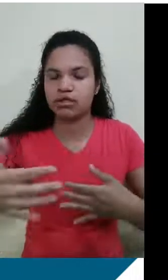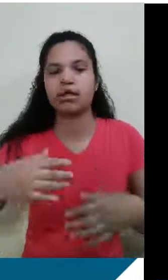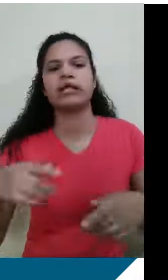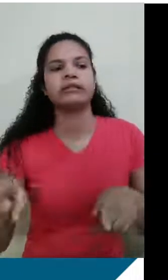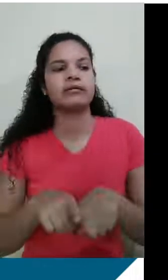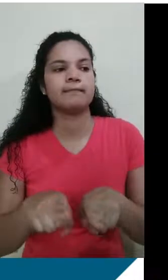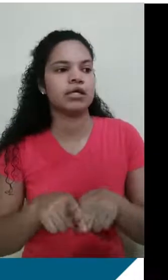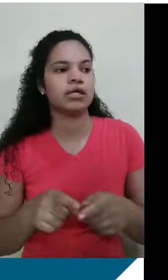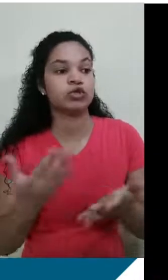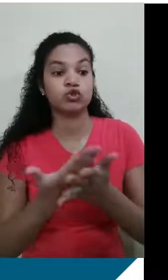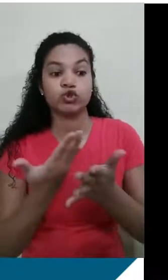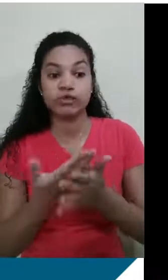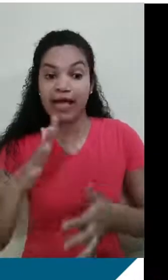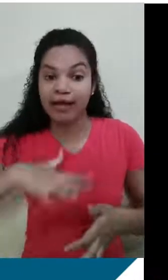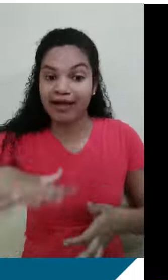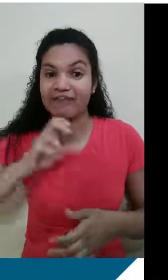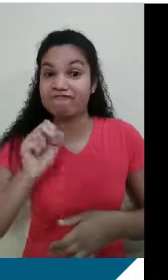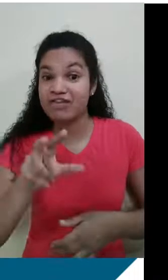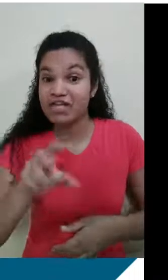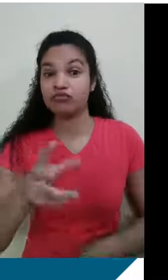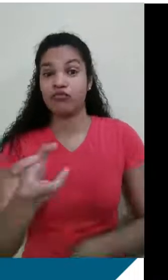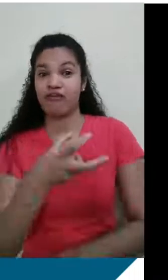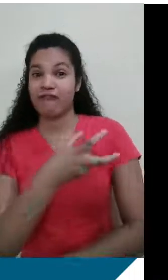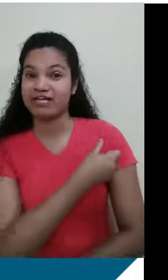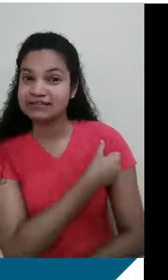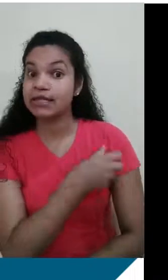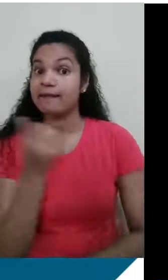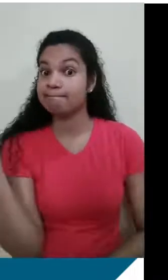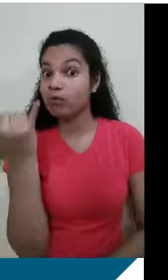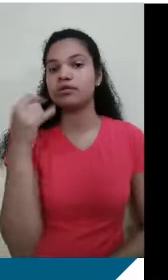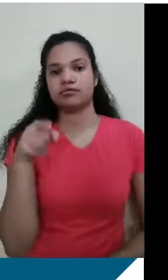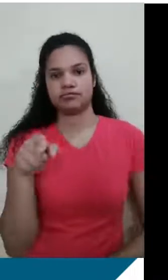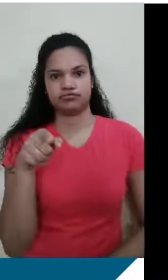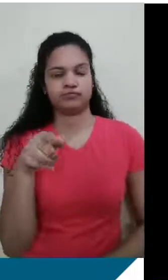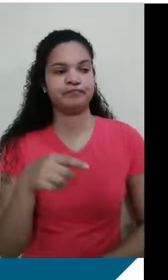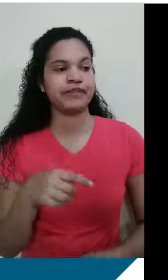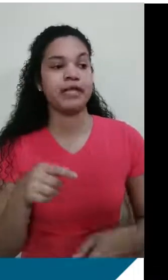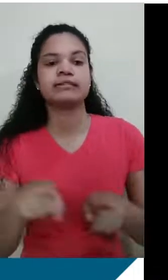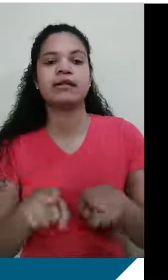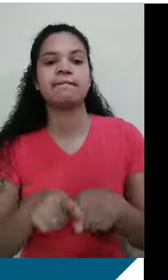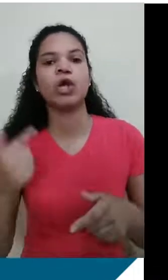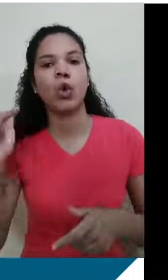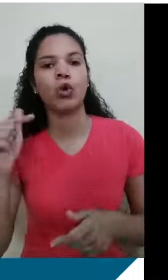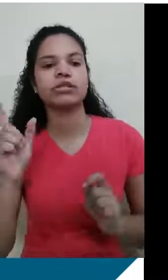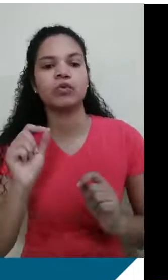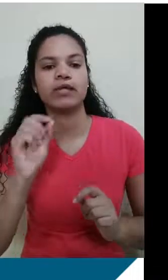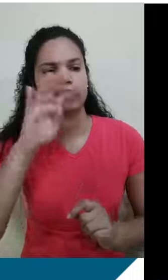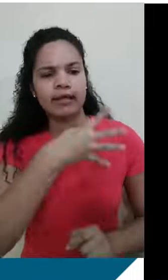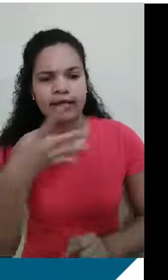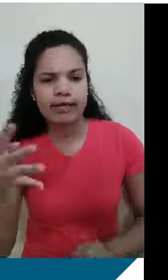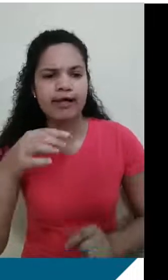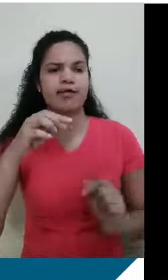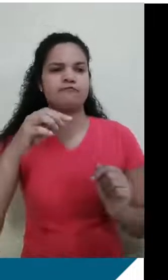estudar ação de vírus no organismo e vacinação é importante. A outra é a interpretação de gráficos e